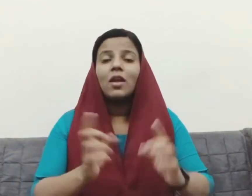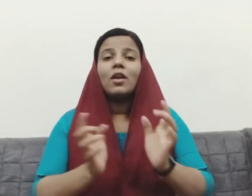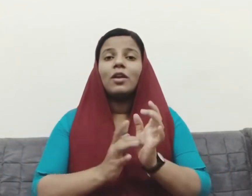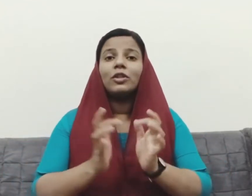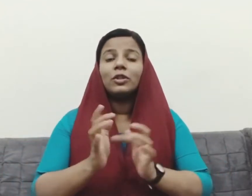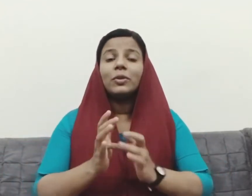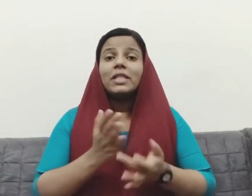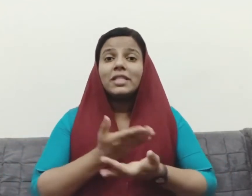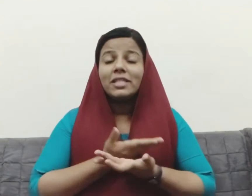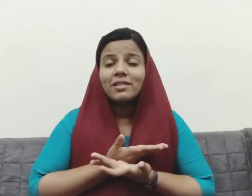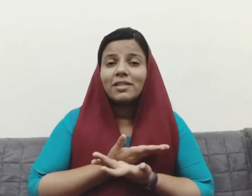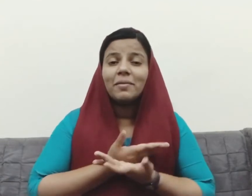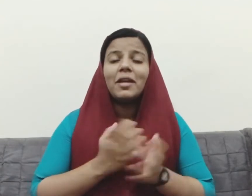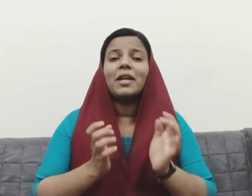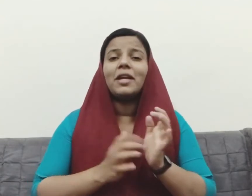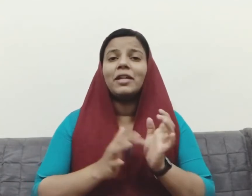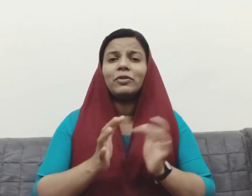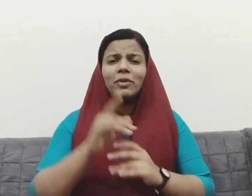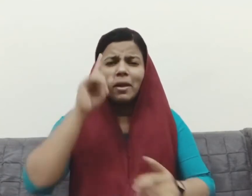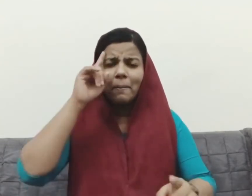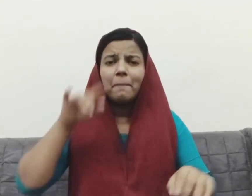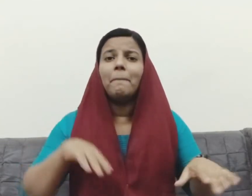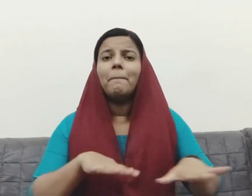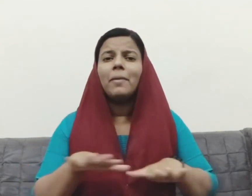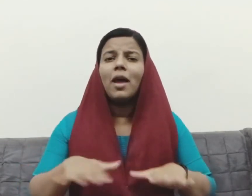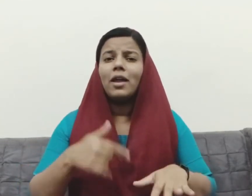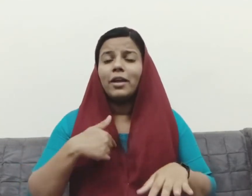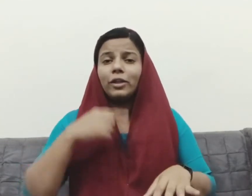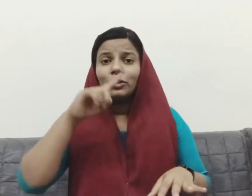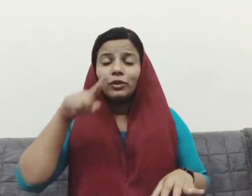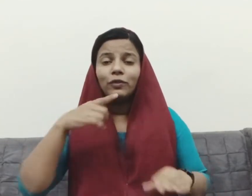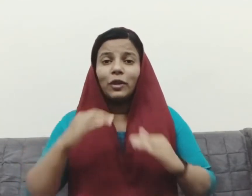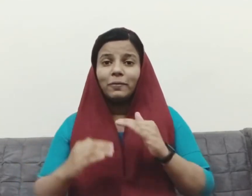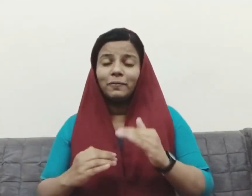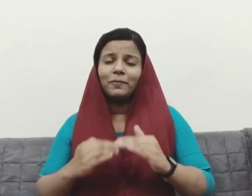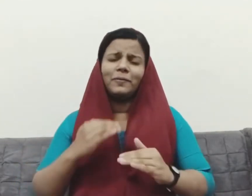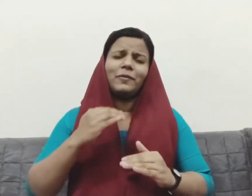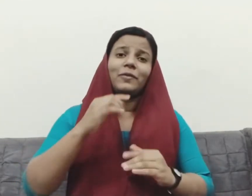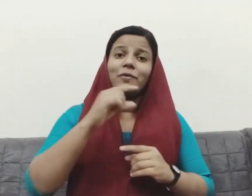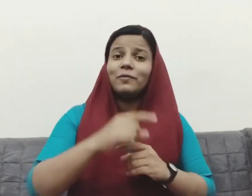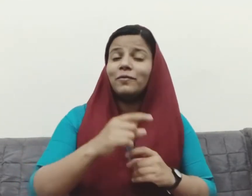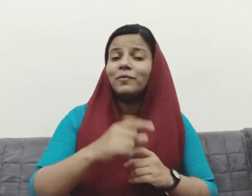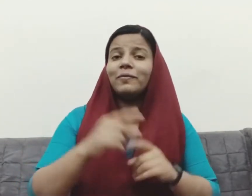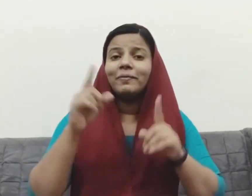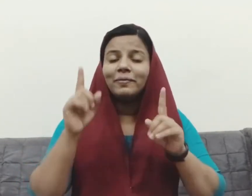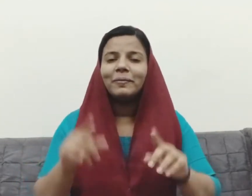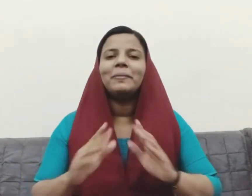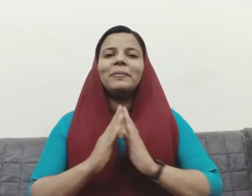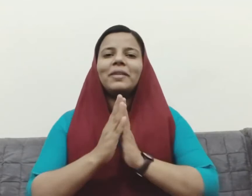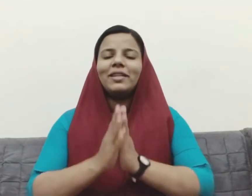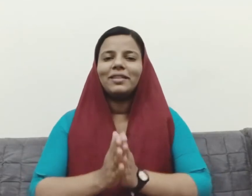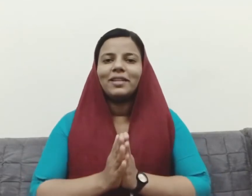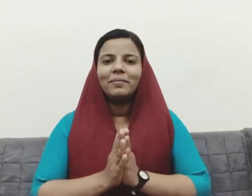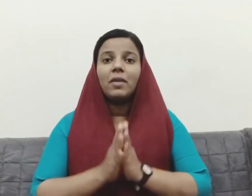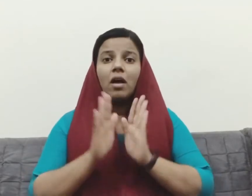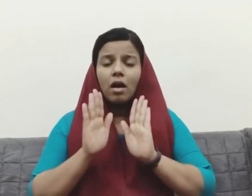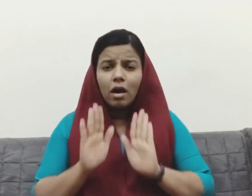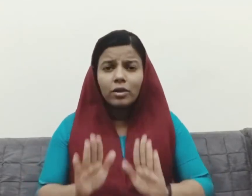ഉദ്ദേശങ്ങളും ക്രിസ്തുവിൻ്റെ താല്പര്യങ്ങളും ക്രിസ്തുവിൻ്റെ പദ്ധതികളും എൻ്റെ ജീവിതത്തിൽ വർദ്ധിച്ചു വരുമാറാകണമെന്ന് പ്രാർത്ഥിക്കണം. അതിന്